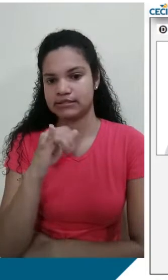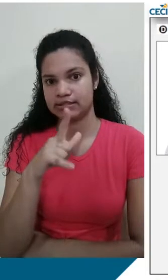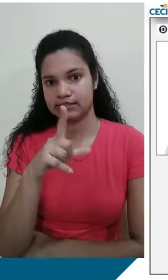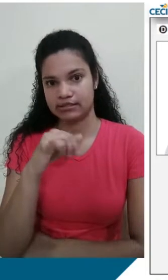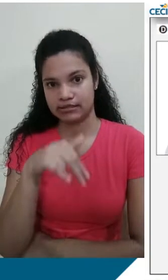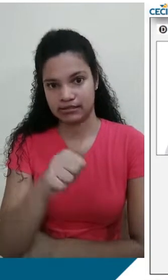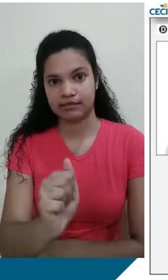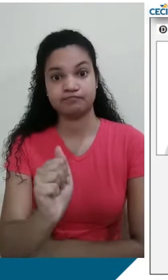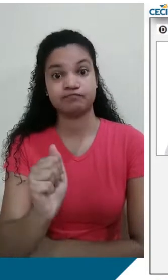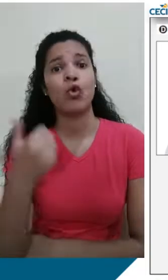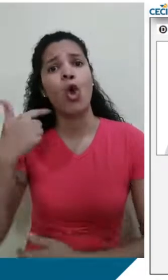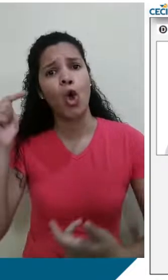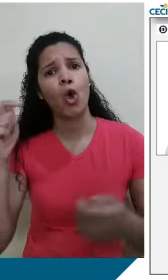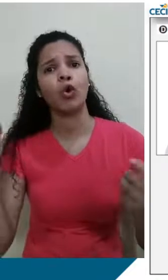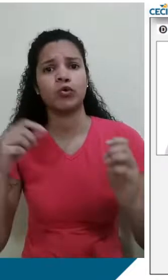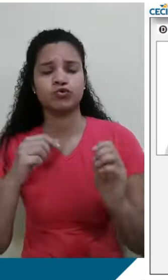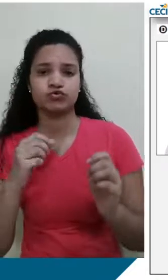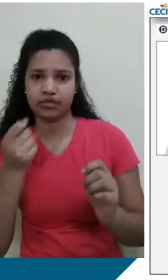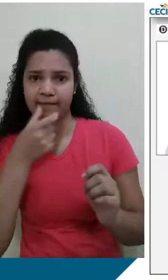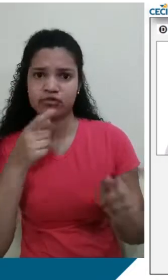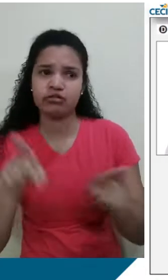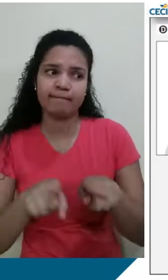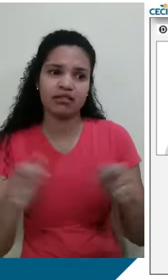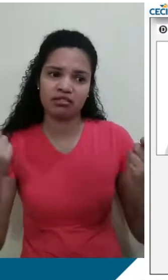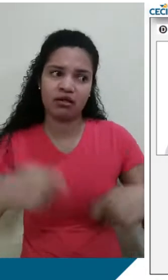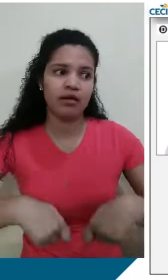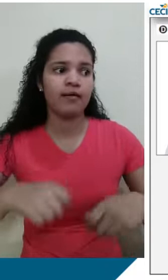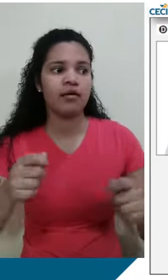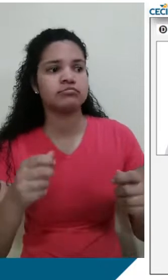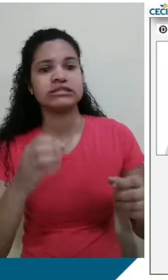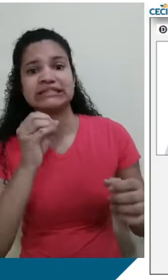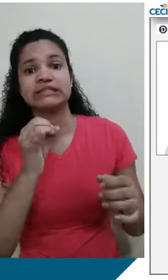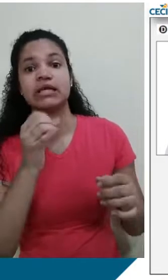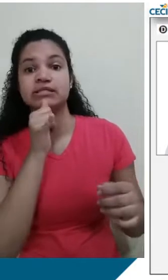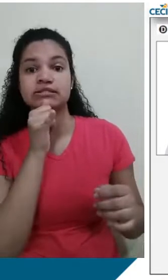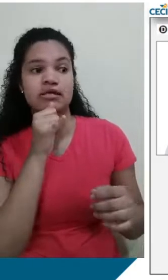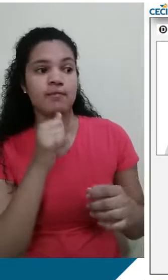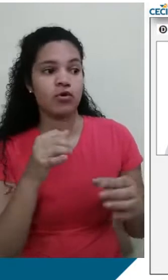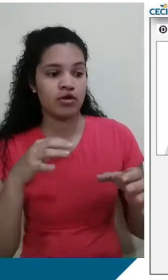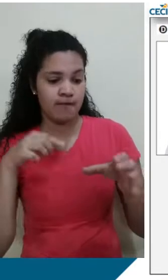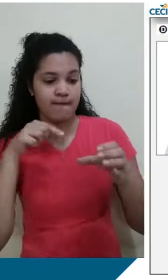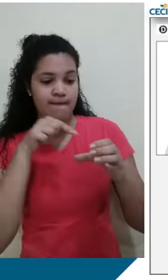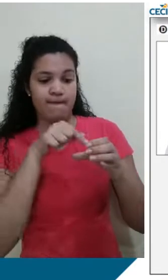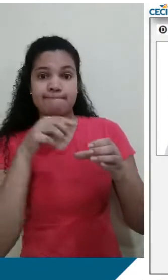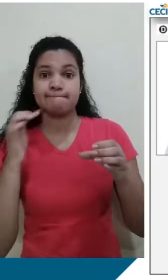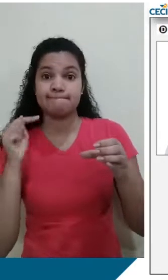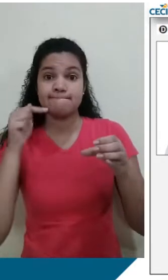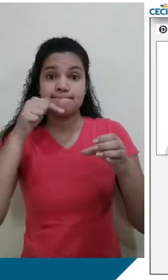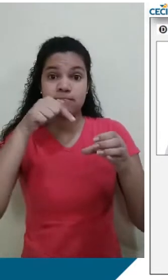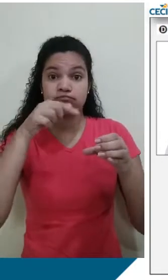atuar impedindo a síntese de proteínas pelos ribossomos da bactéria. Nós já vimos que as proteínas